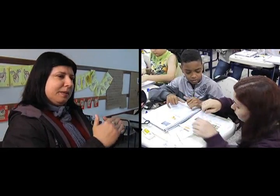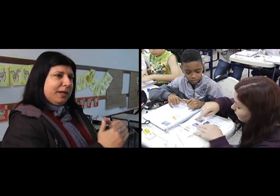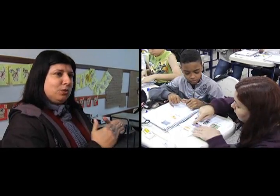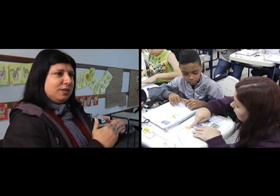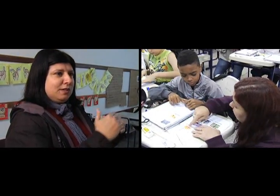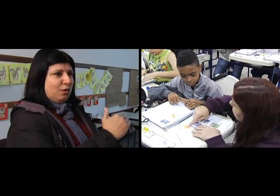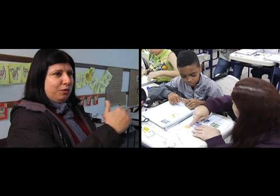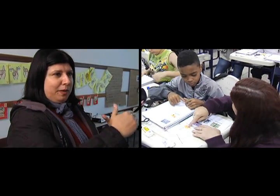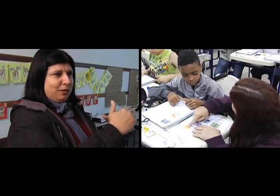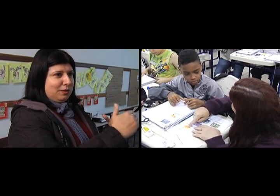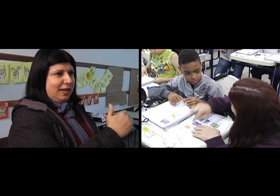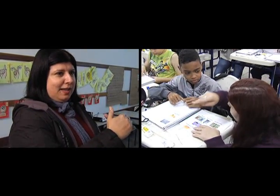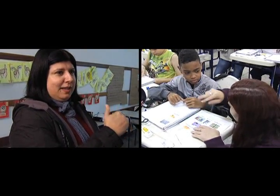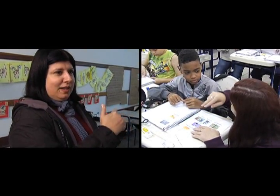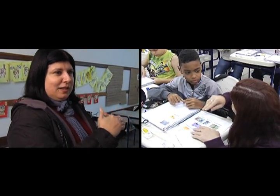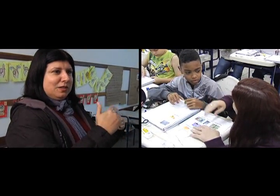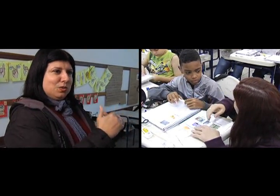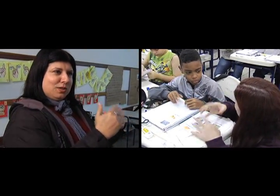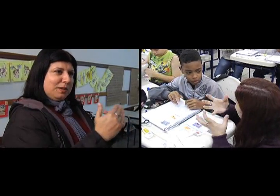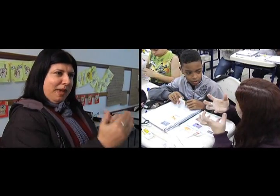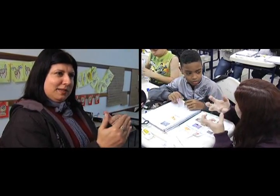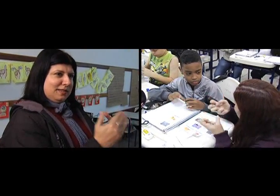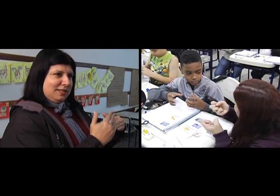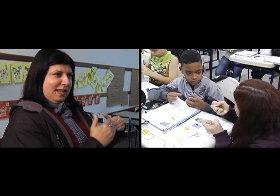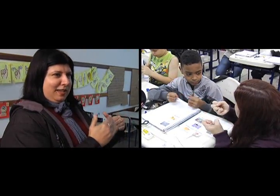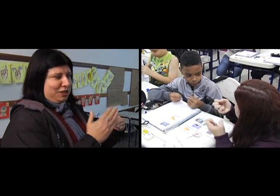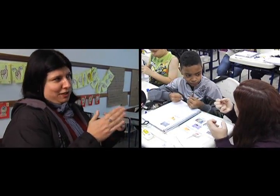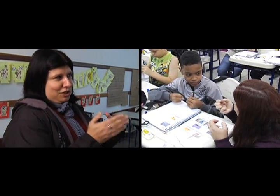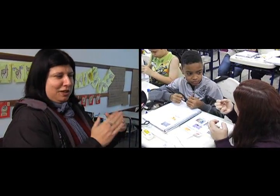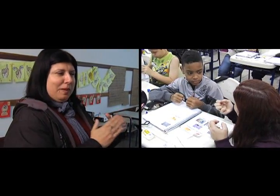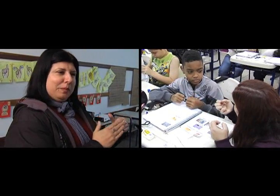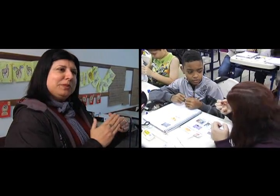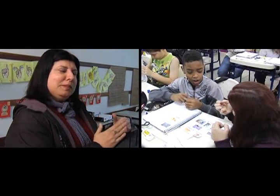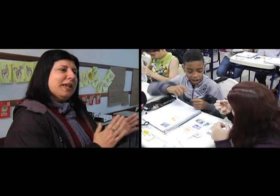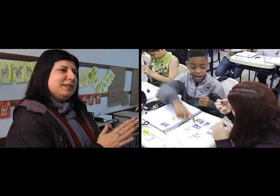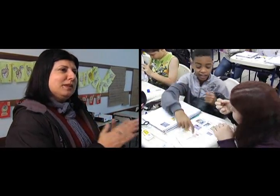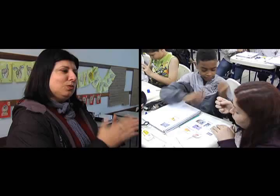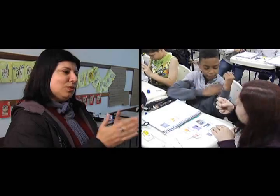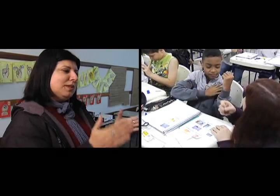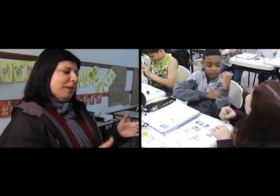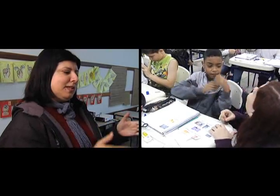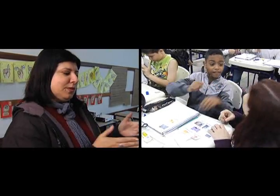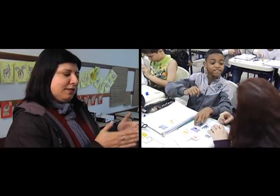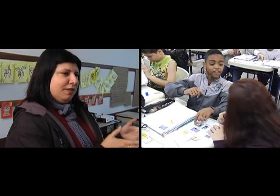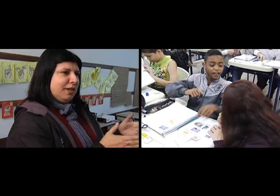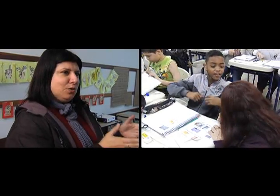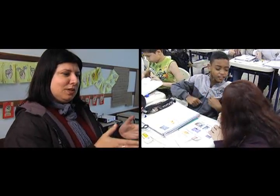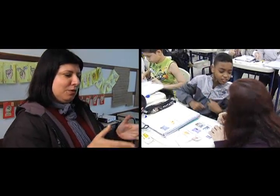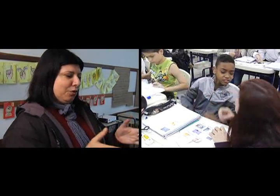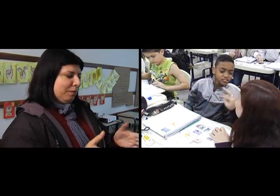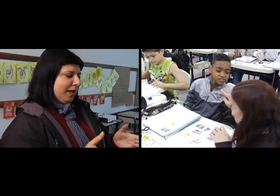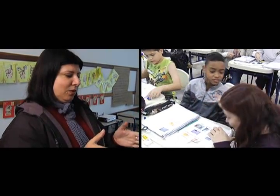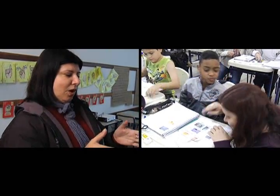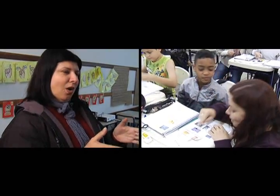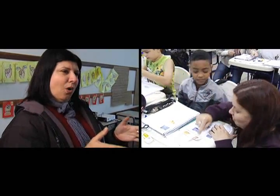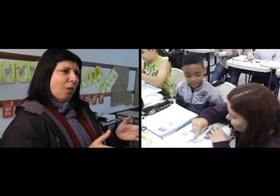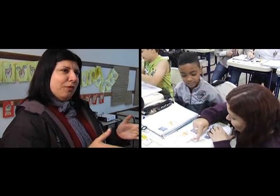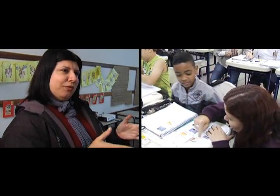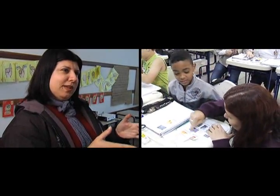percebendo o desenvolvimento dele nos trimestres, né? Que a gente trabalha por trimestre. Então, nos trimestres você vai vendo o desenvolvimento, como eles